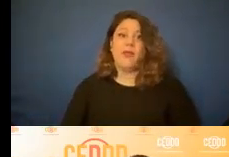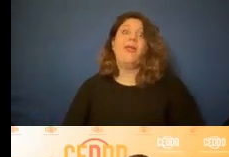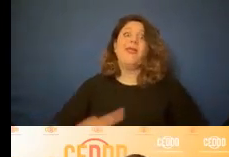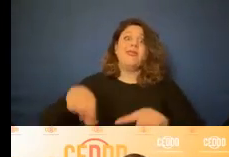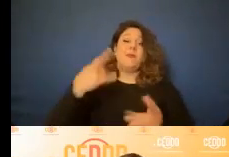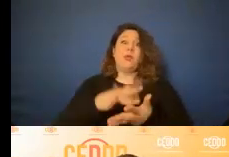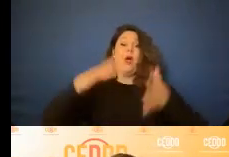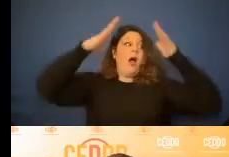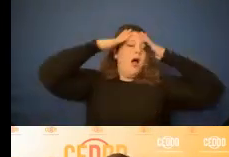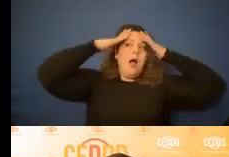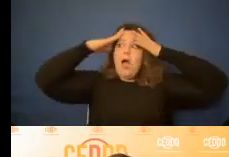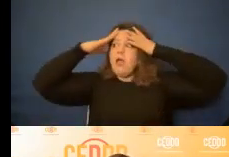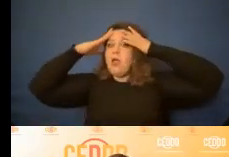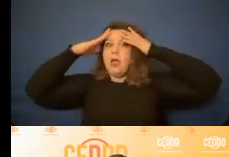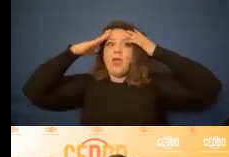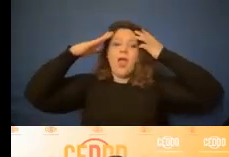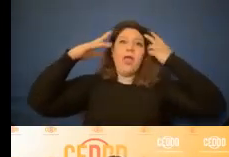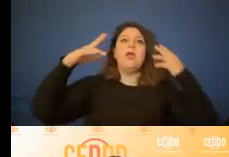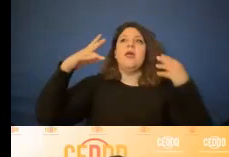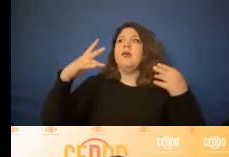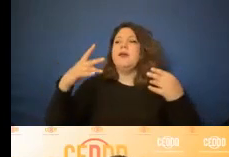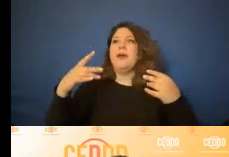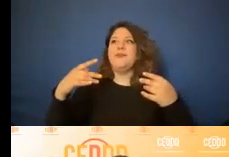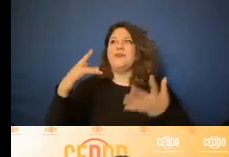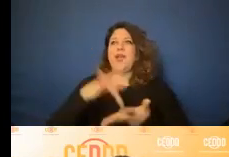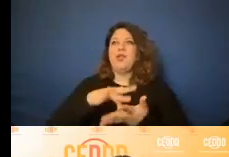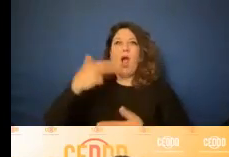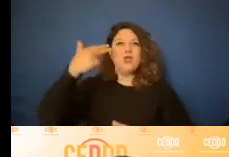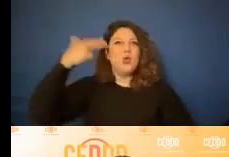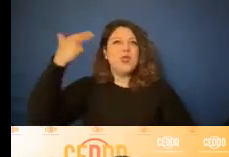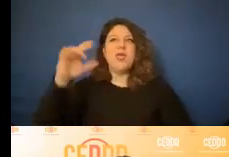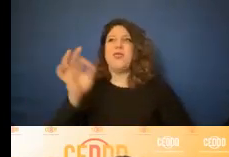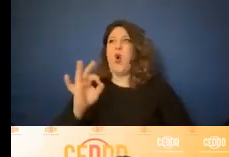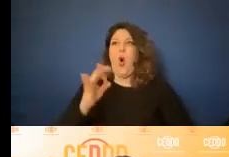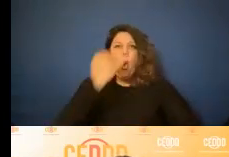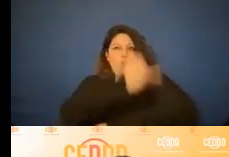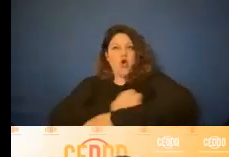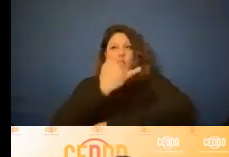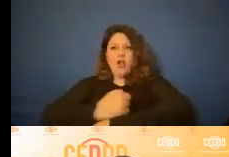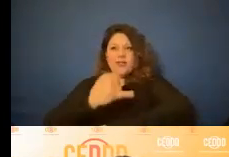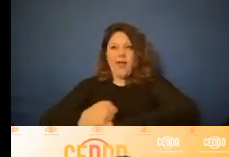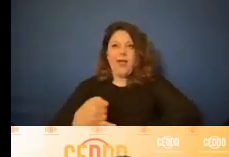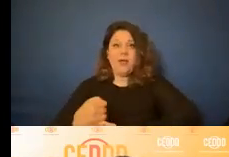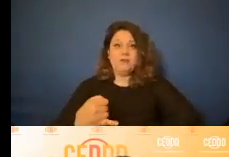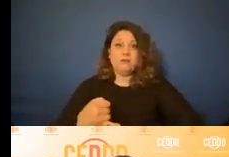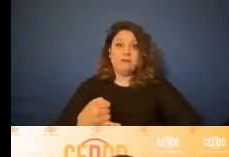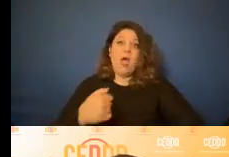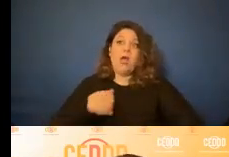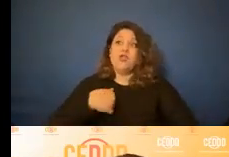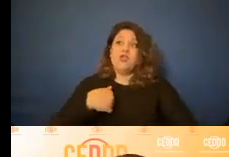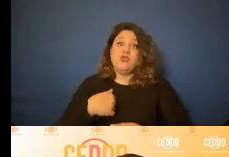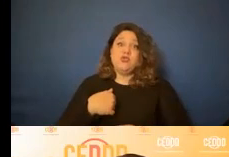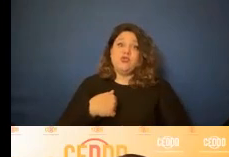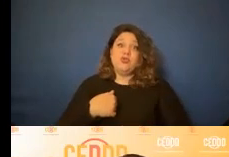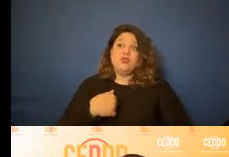cuando vienen ideaciones suicidas, cuando vienen autolesiones y cortes. ¿No? Yo como soy orientador, yo sé cuántos he tenido